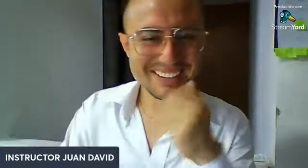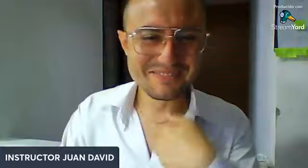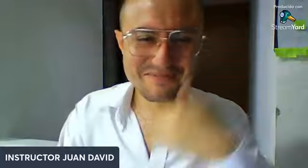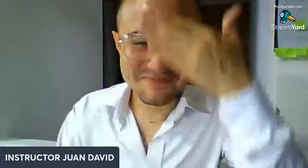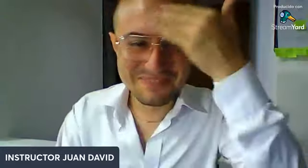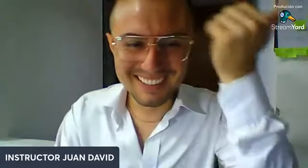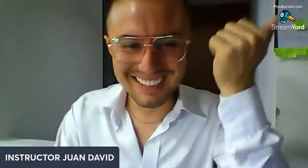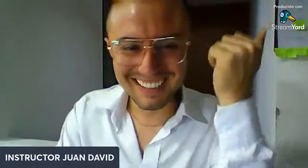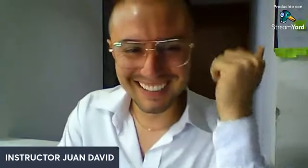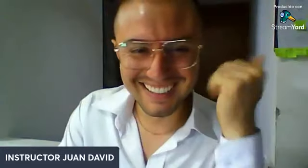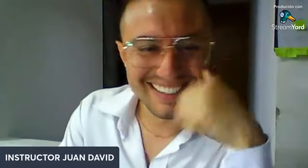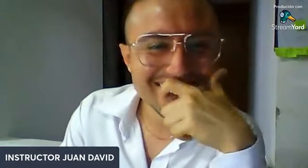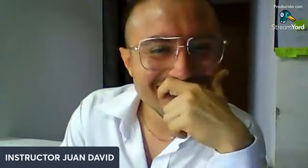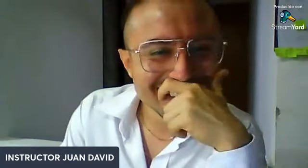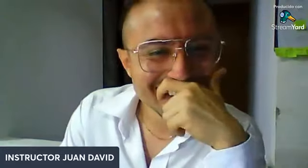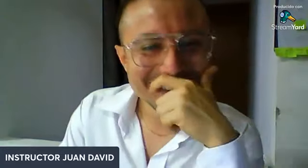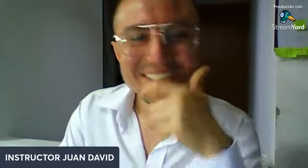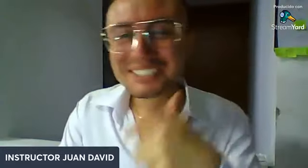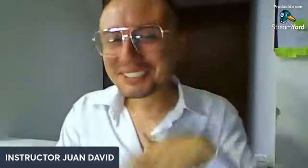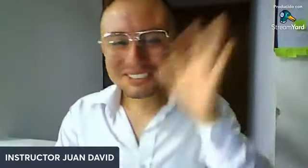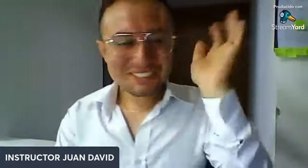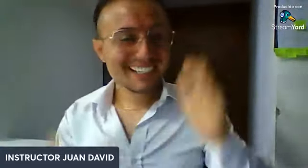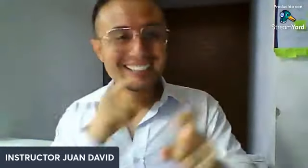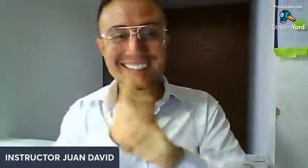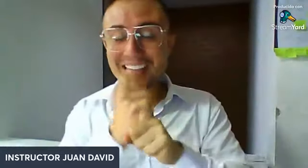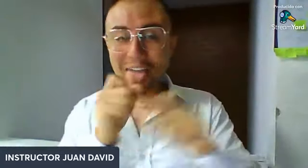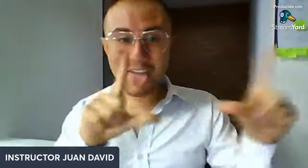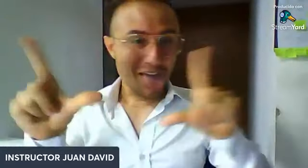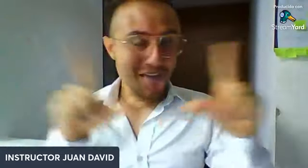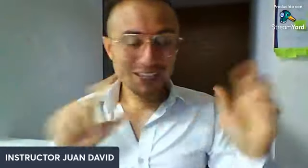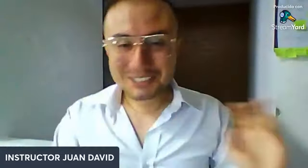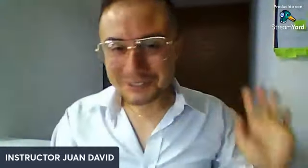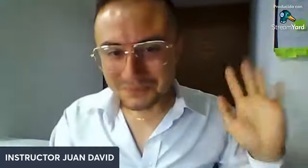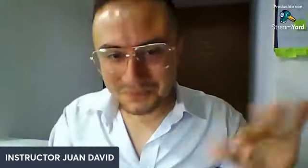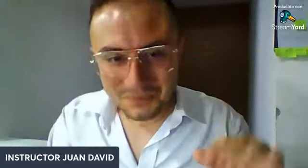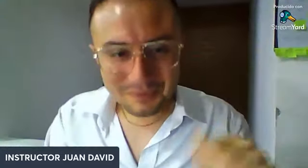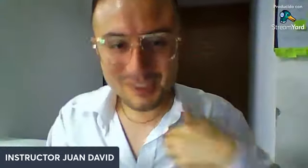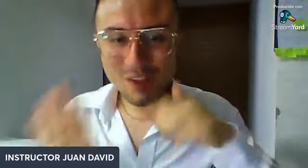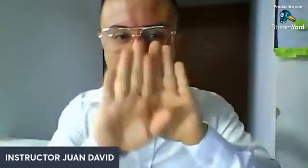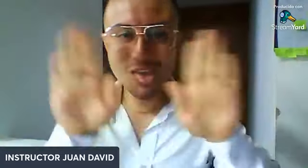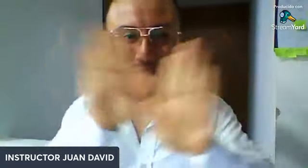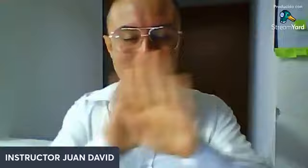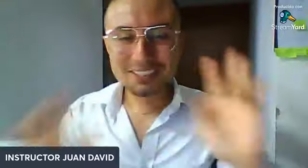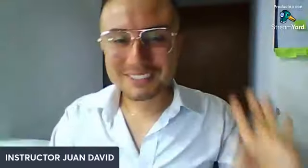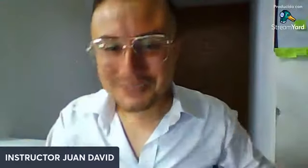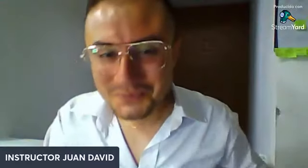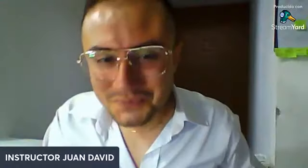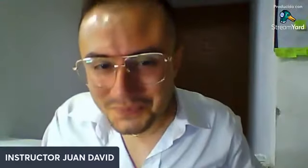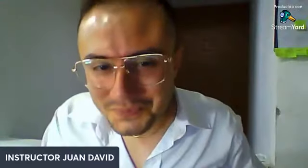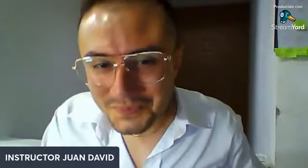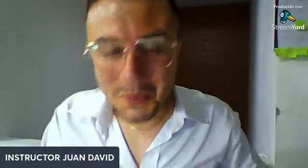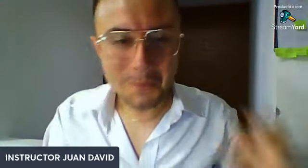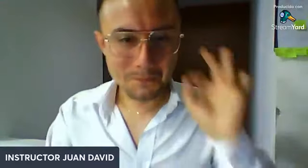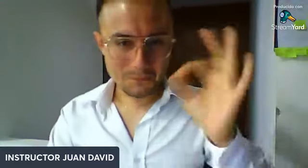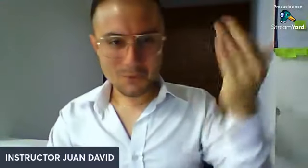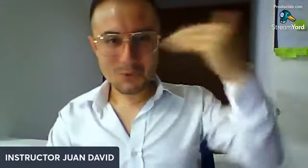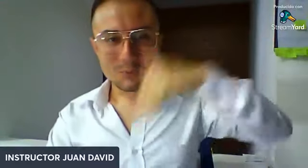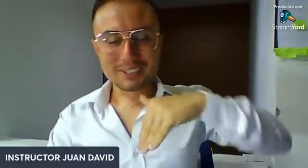Ay, proyecteo, se me olvidó. Se me olvidó proyectar ahí. No, es que manejar esta doble pantalla. Bueno,